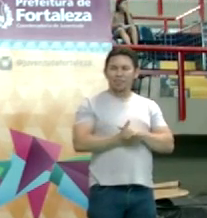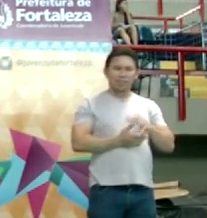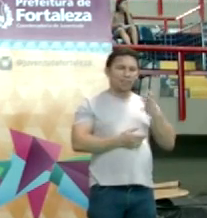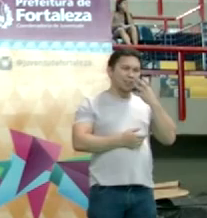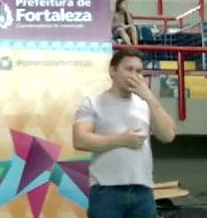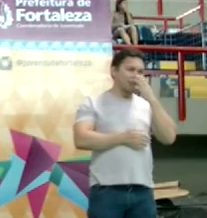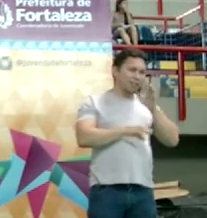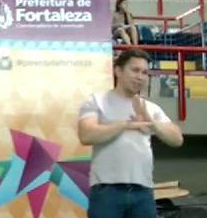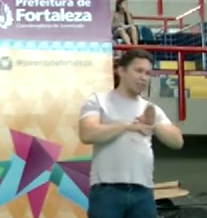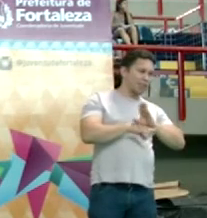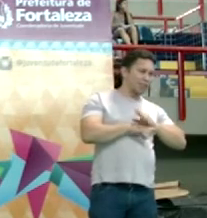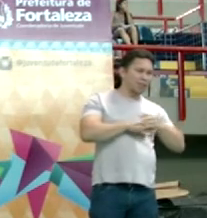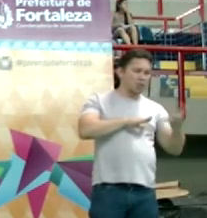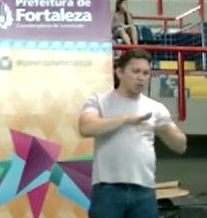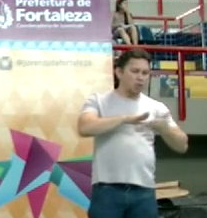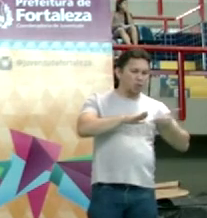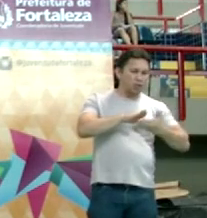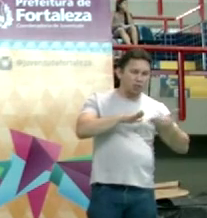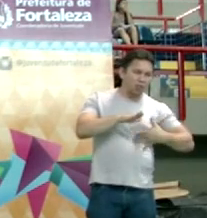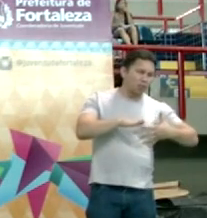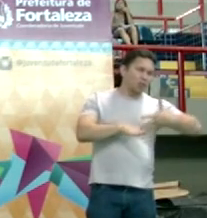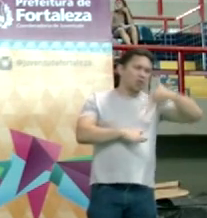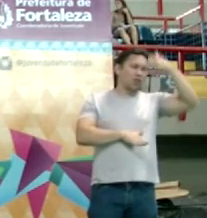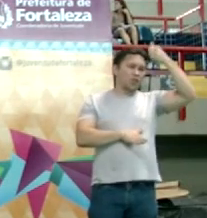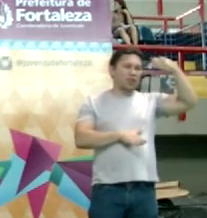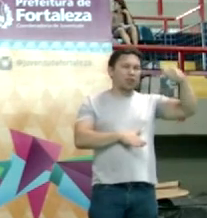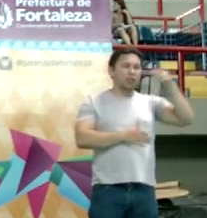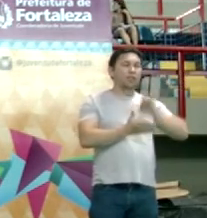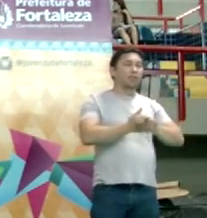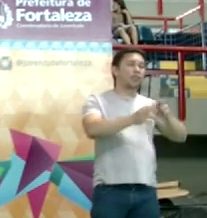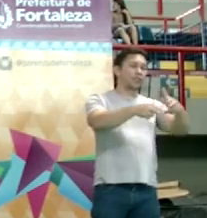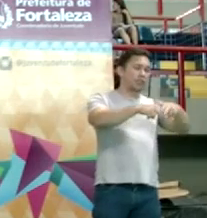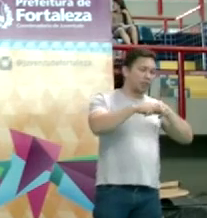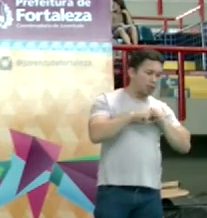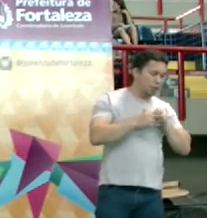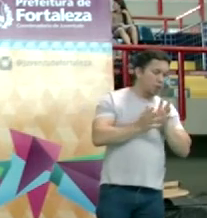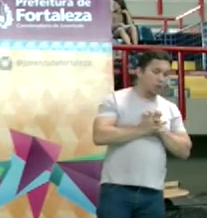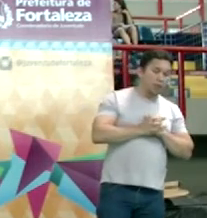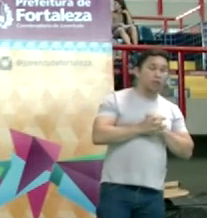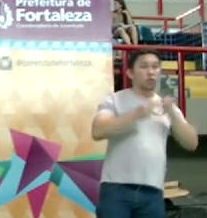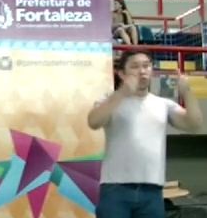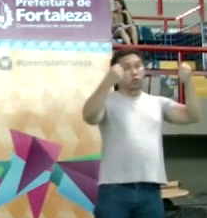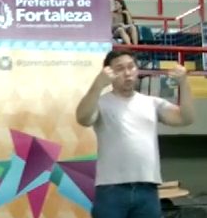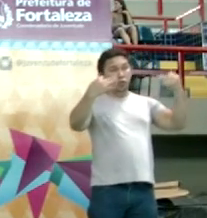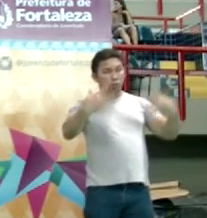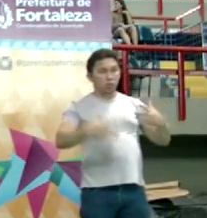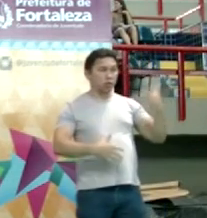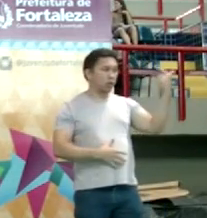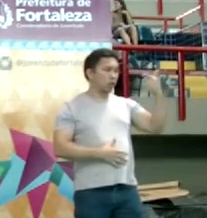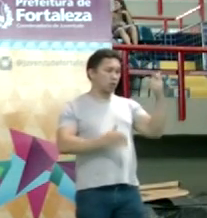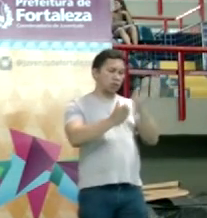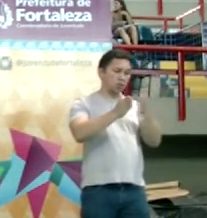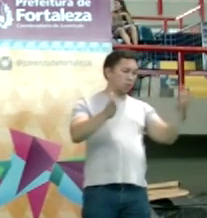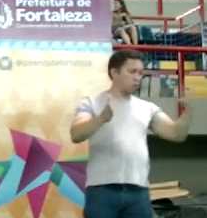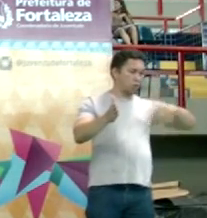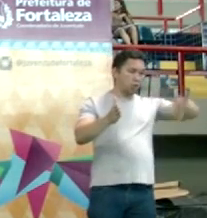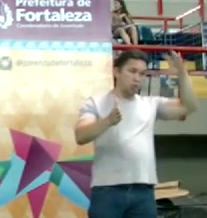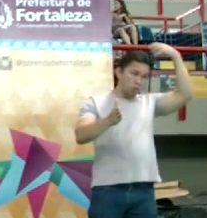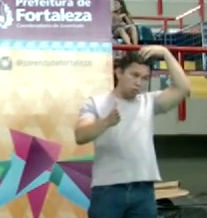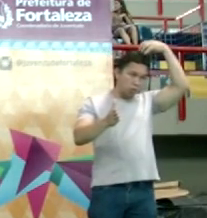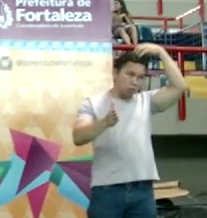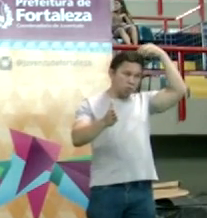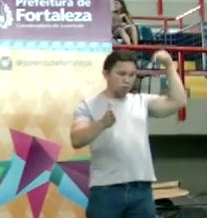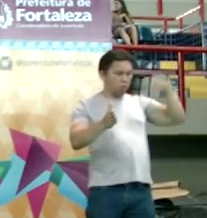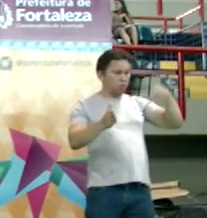filme com meu filho lá, Velozes e Furiosos 7. Pois vamos lá. Então, quando a gente fala de segundo reinado foi um